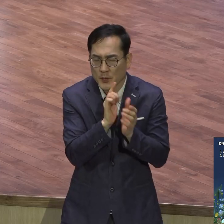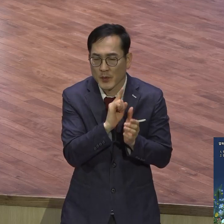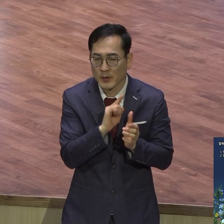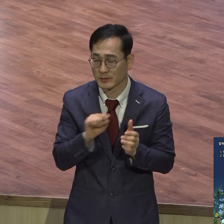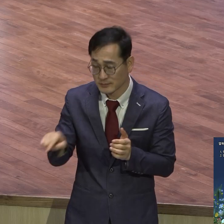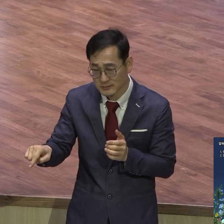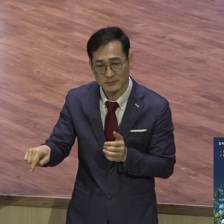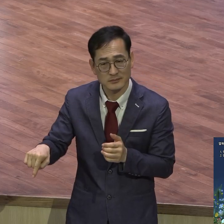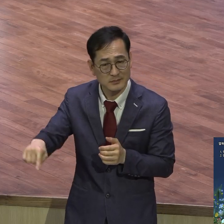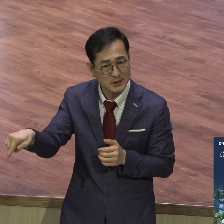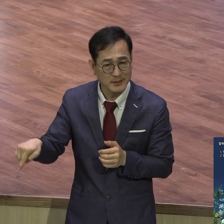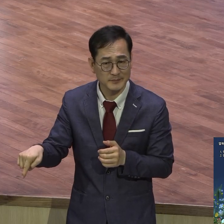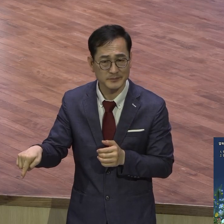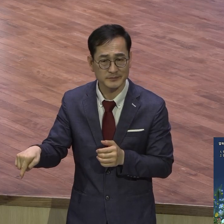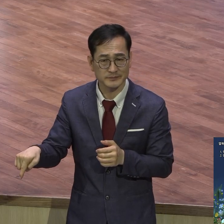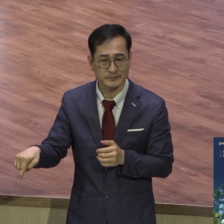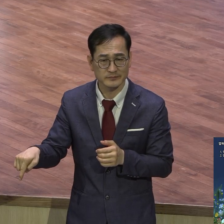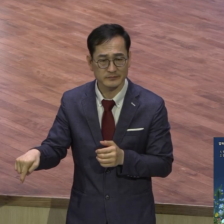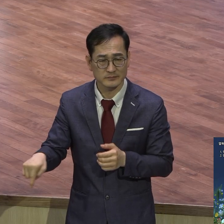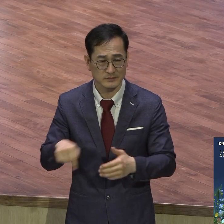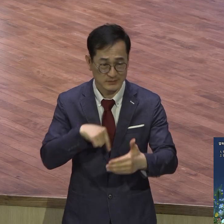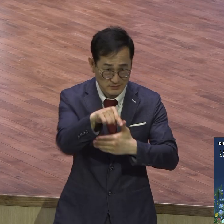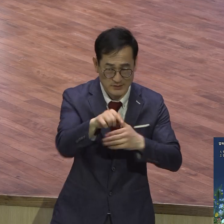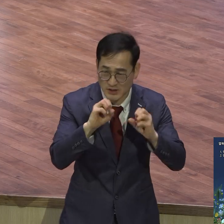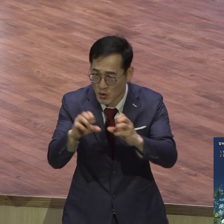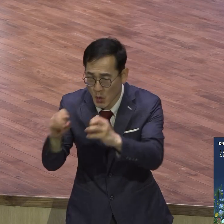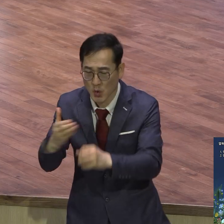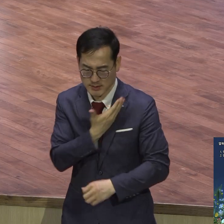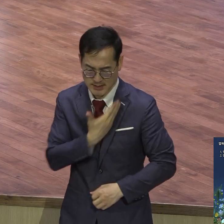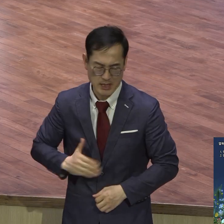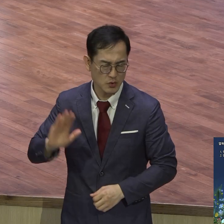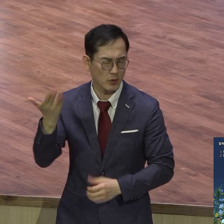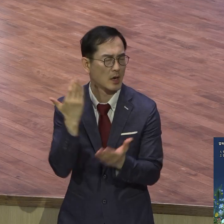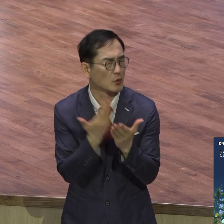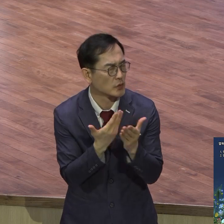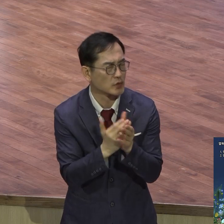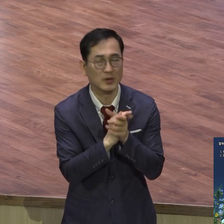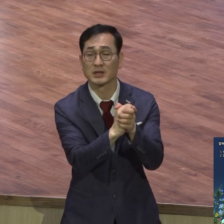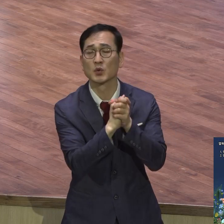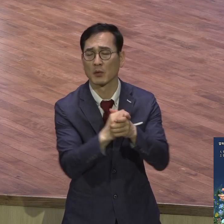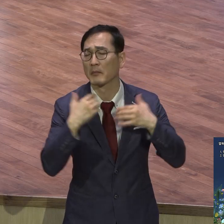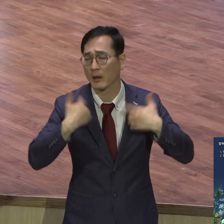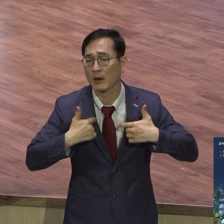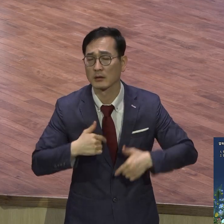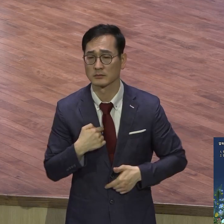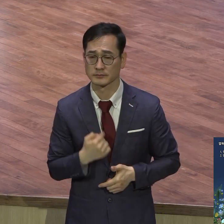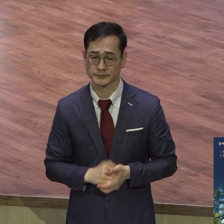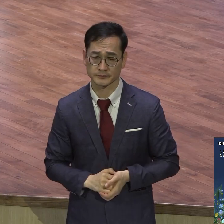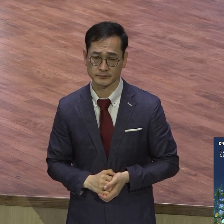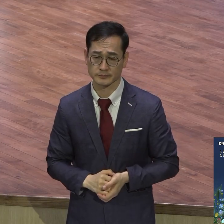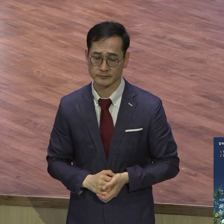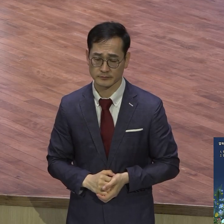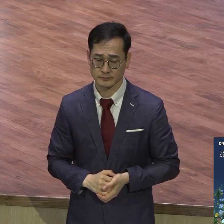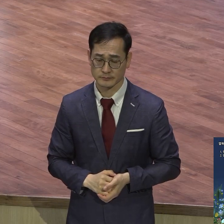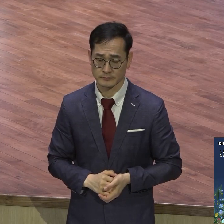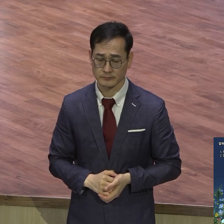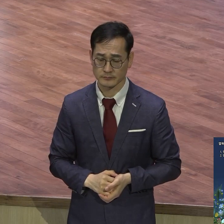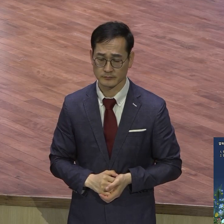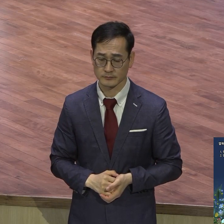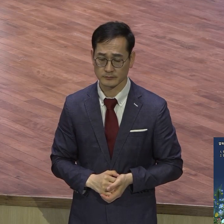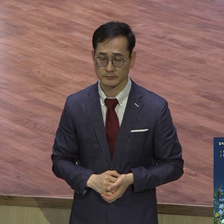중직자에 들어온 분들 현장 전도 제자 되가야죠. 없어서 그거 아니고 또 뭐 하나